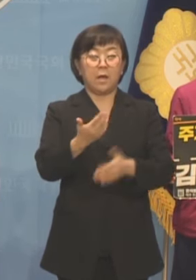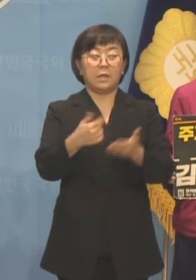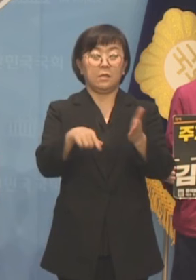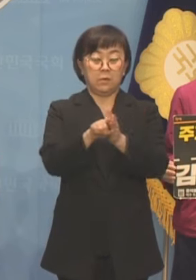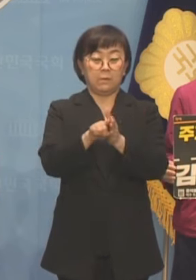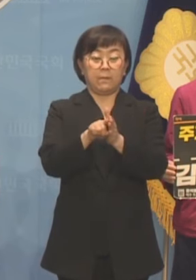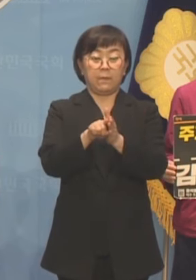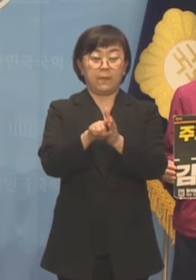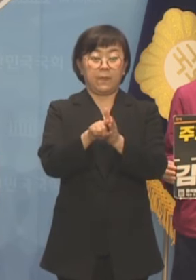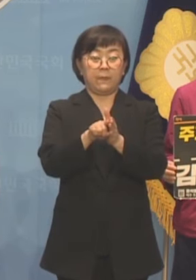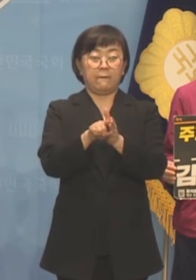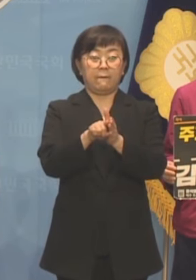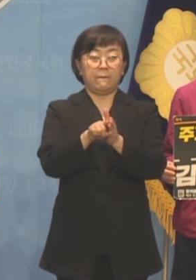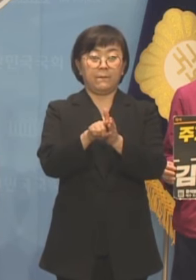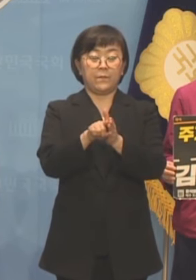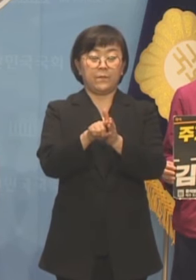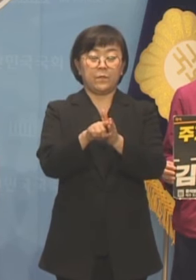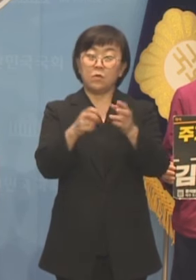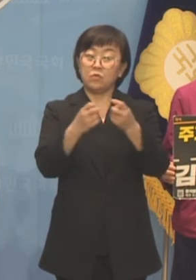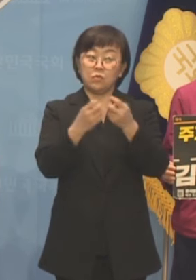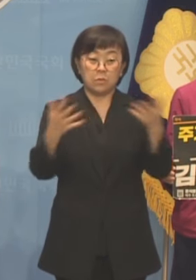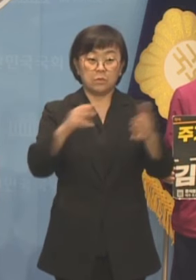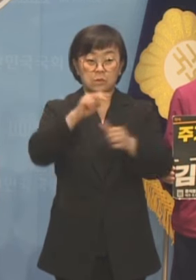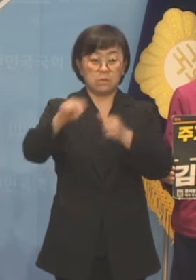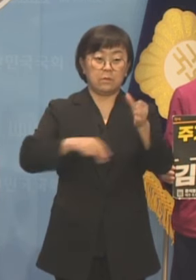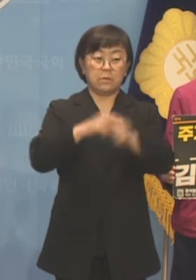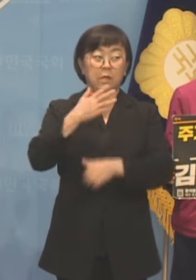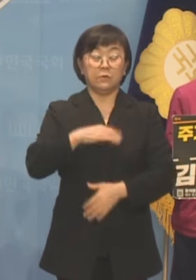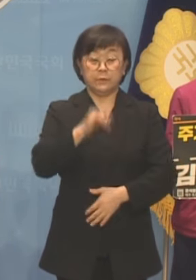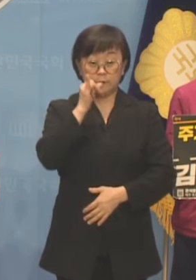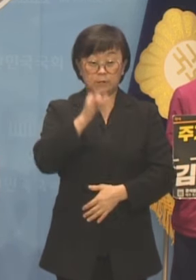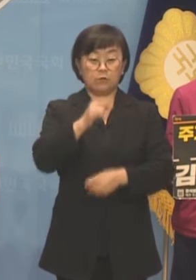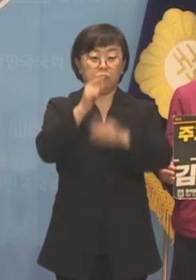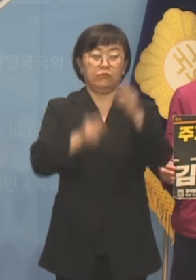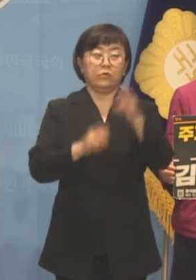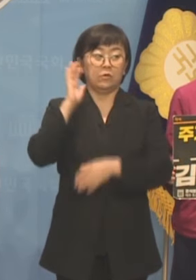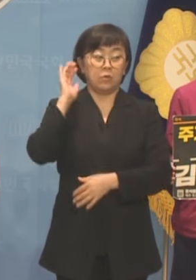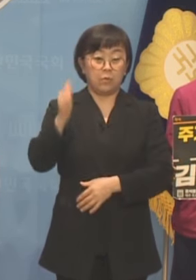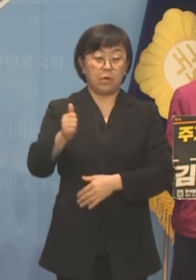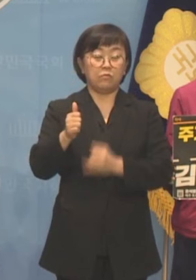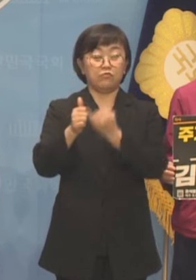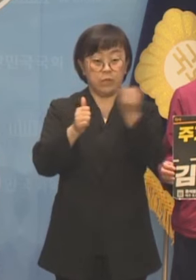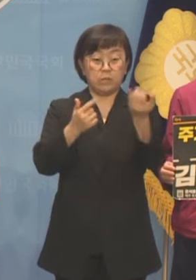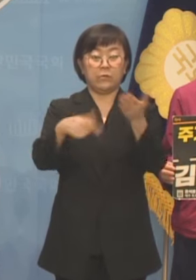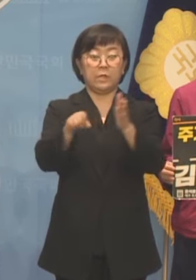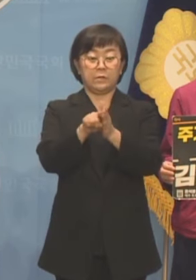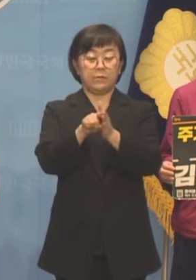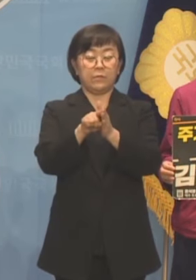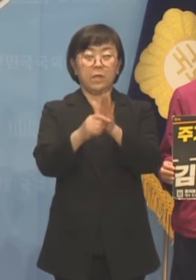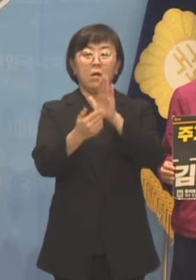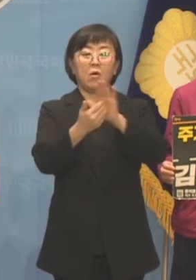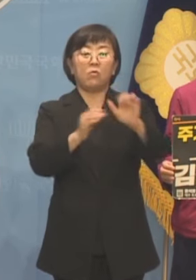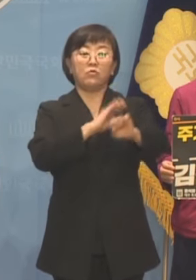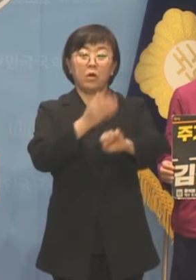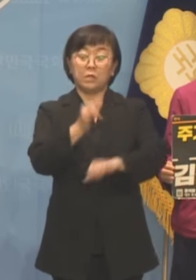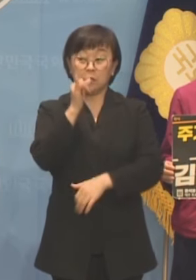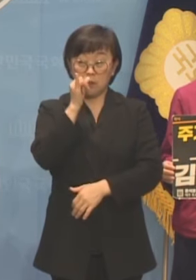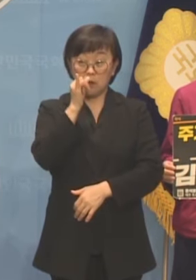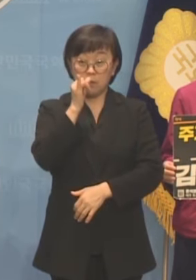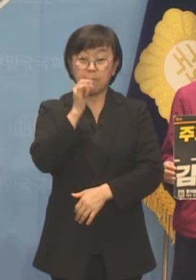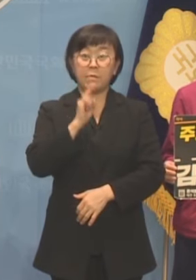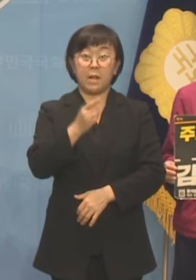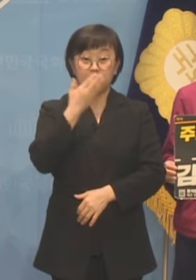없음을 다 아는 사실인데도 윤성열 대통령 부인을 위해서 거부권을 행사